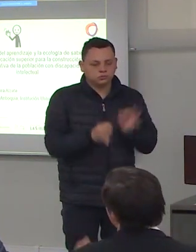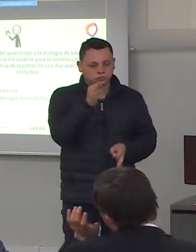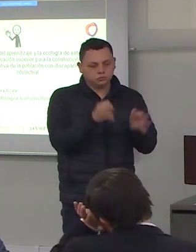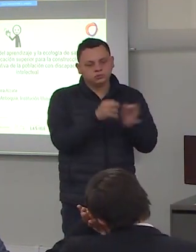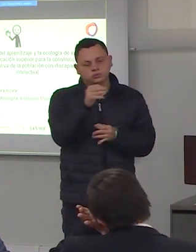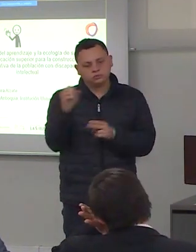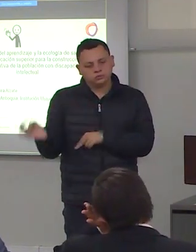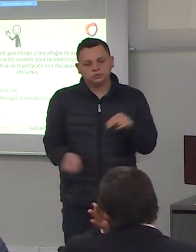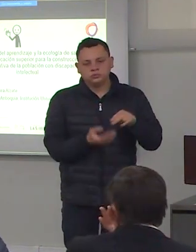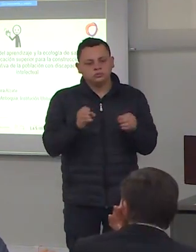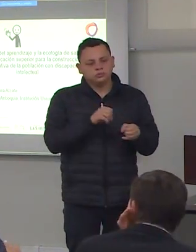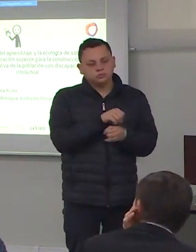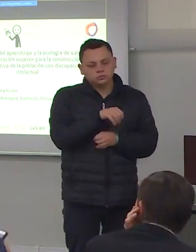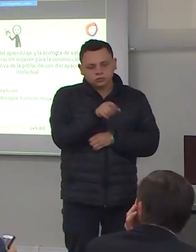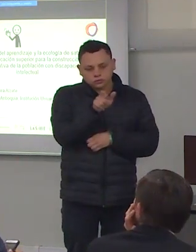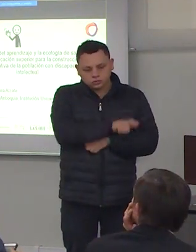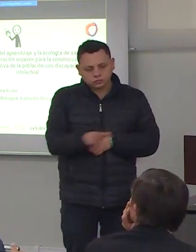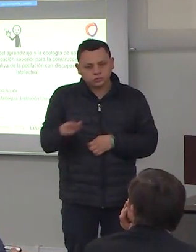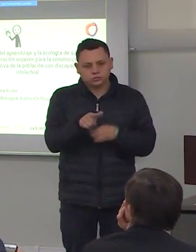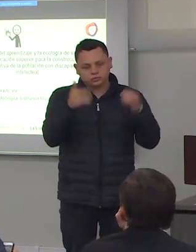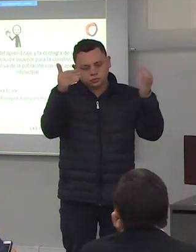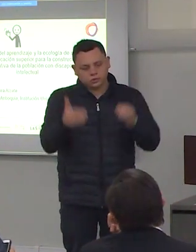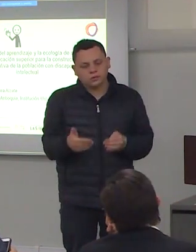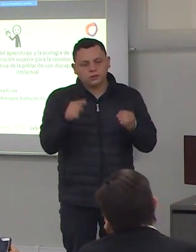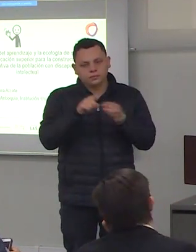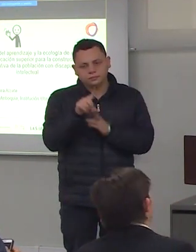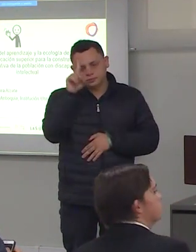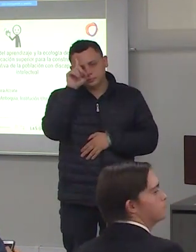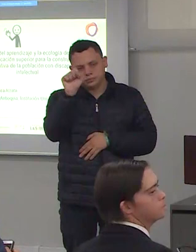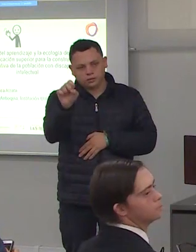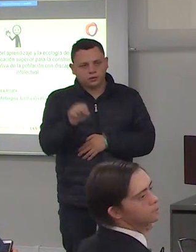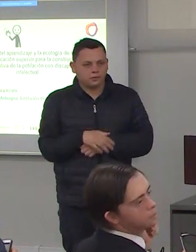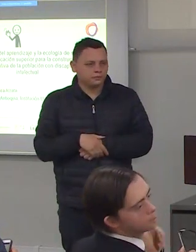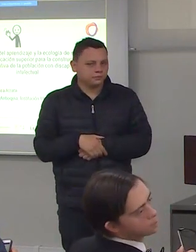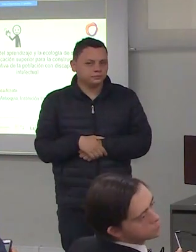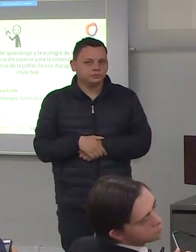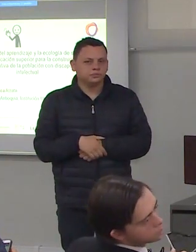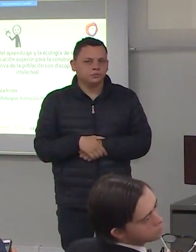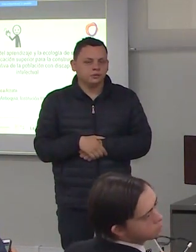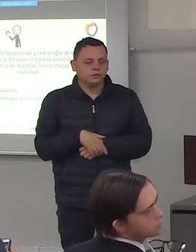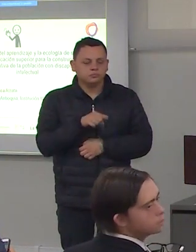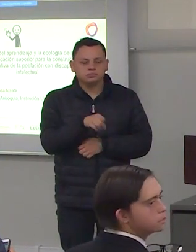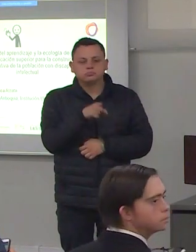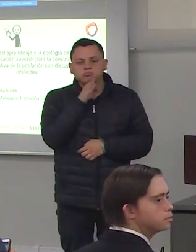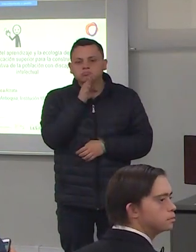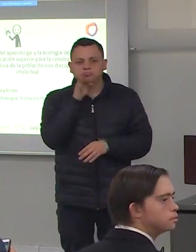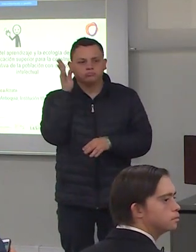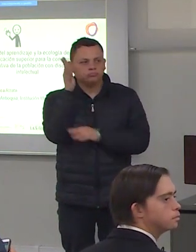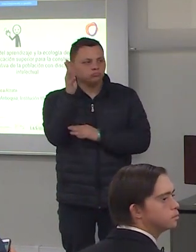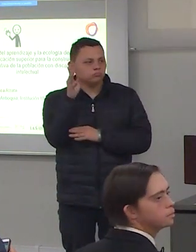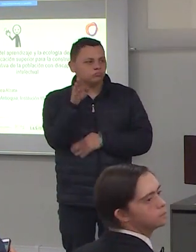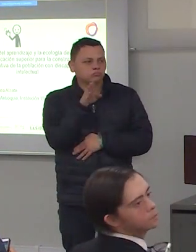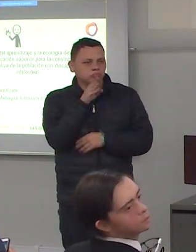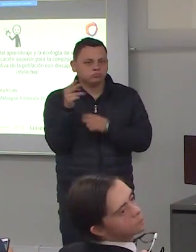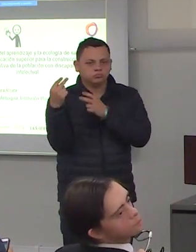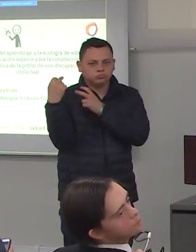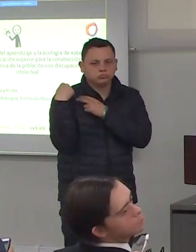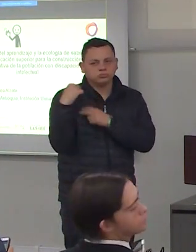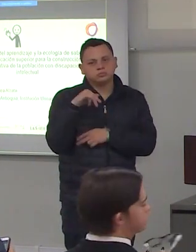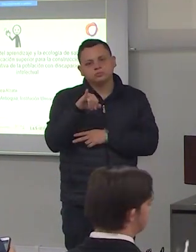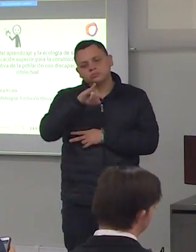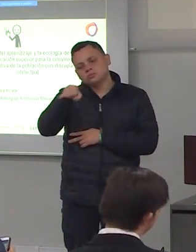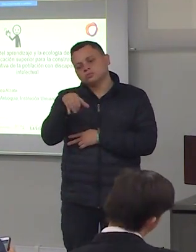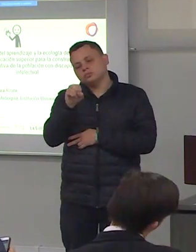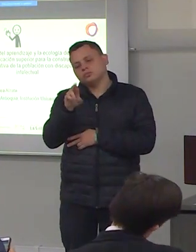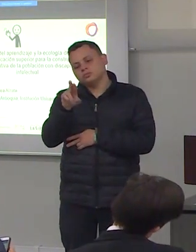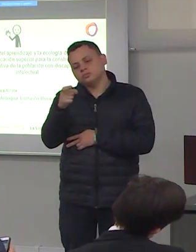educativa de la población con discapacidad intelectual y esta ponencia está a cargo de Jorge